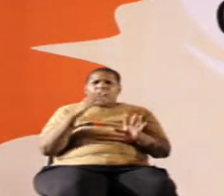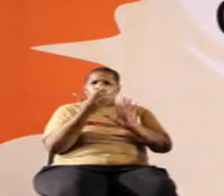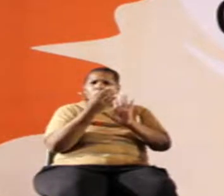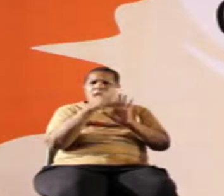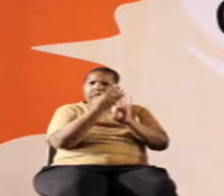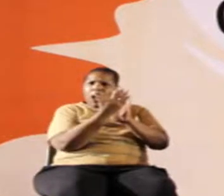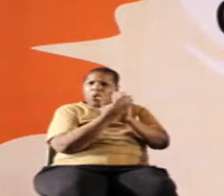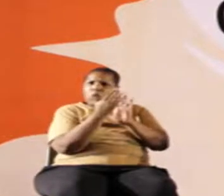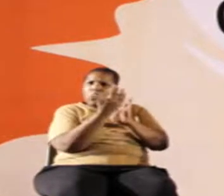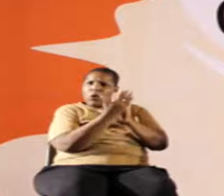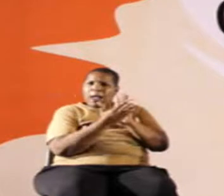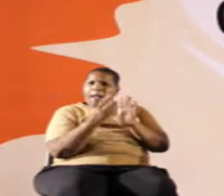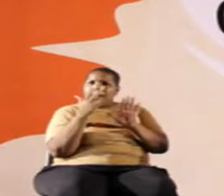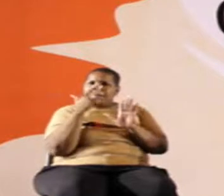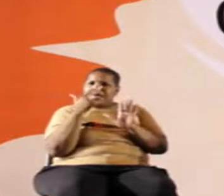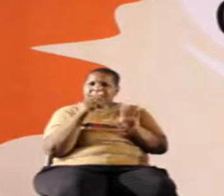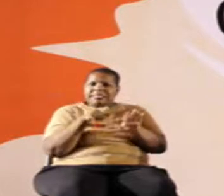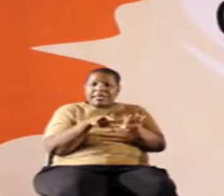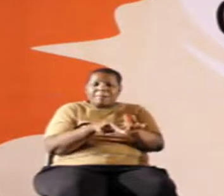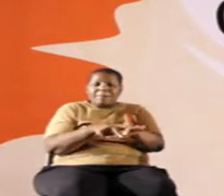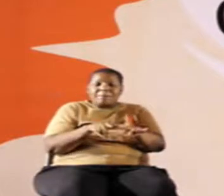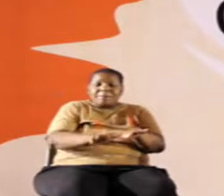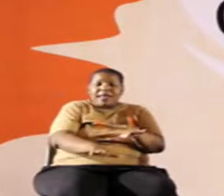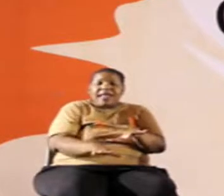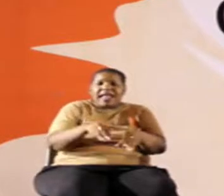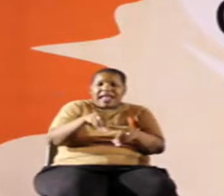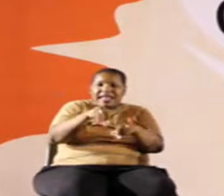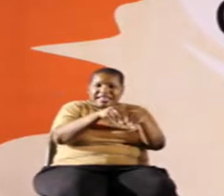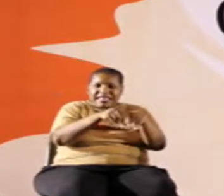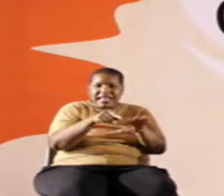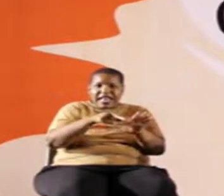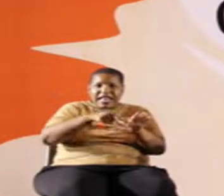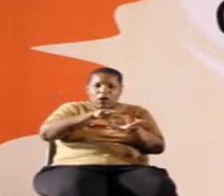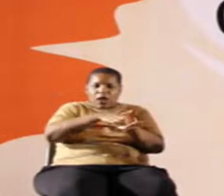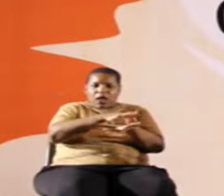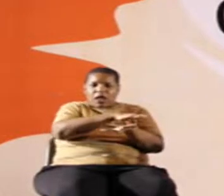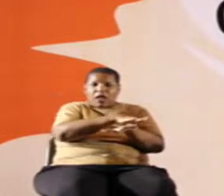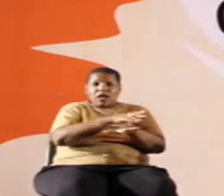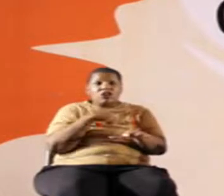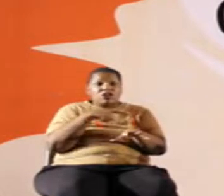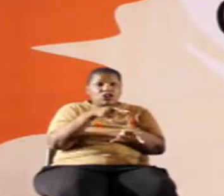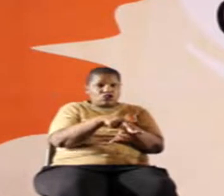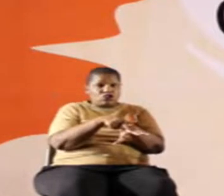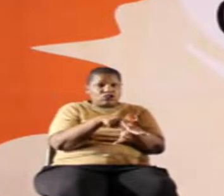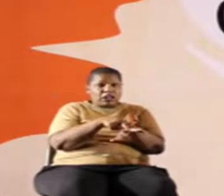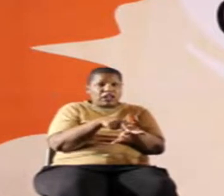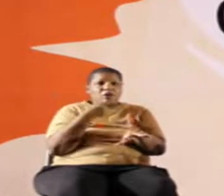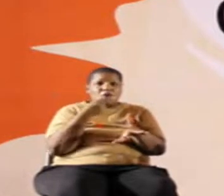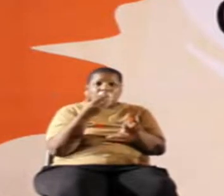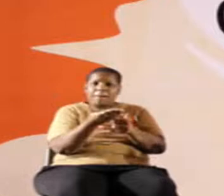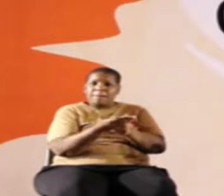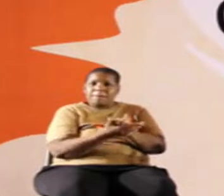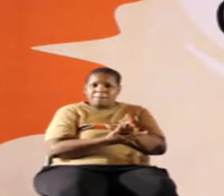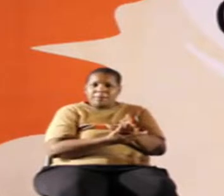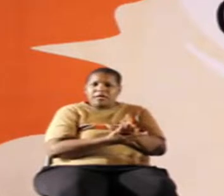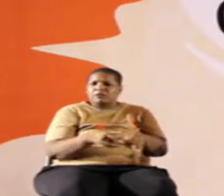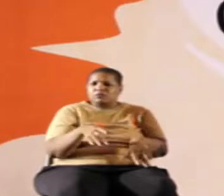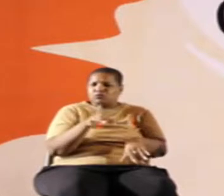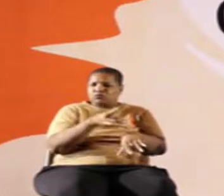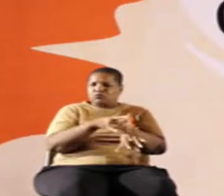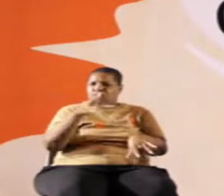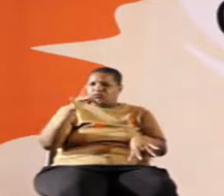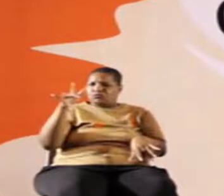relevo, tipo uma pisada na areia, e uma sandália de prata, aquela coisa assim,